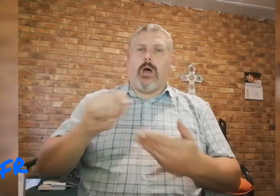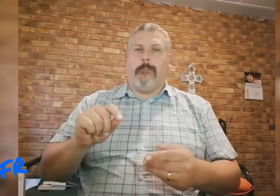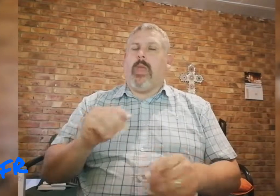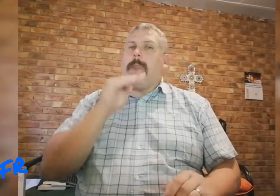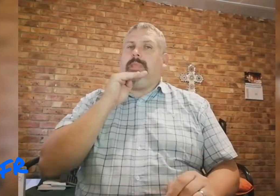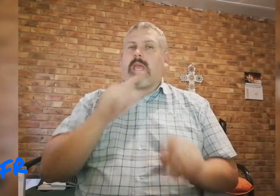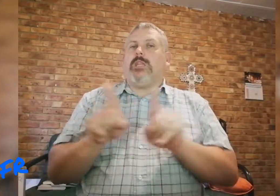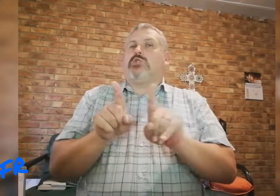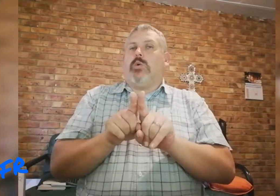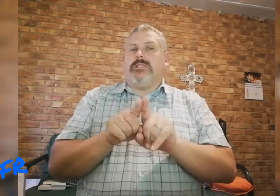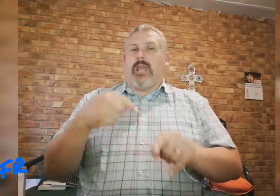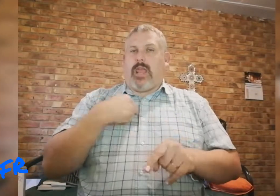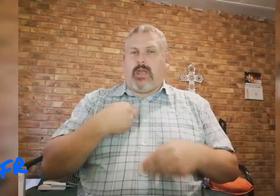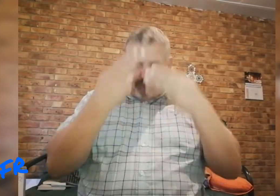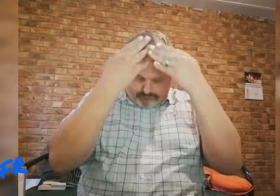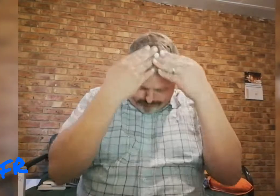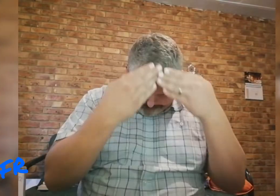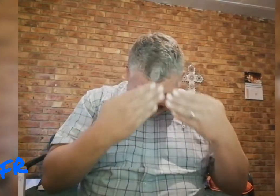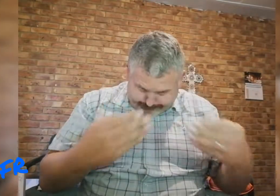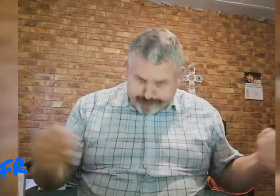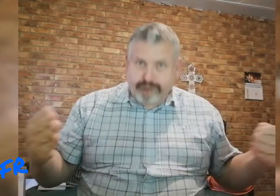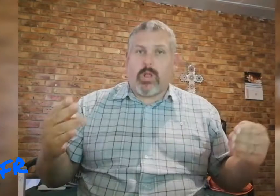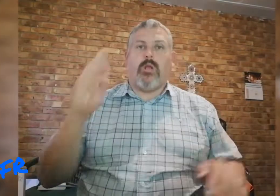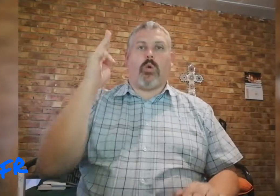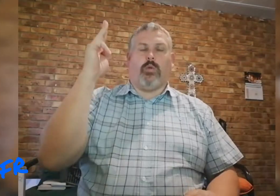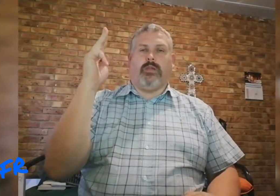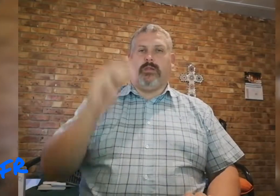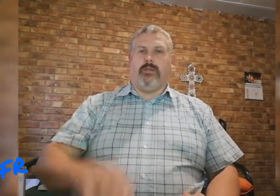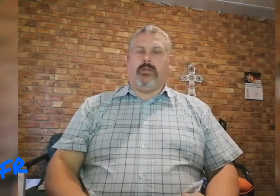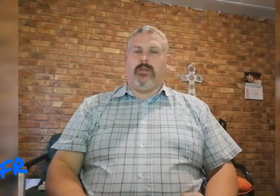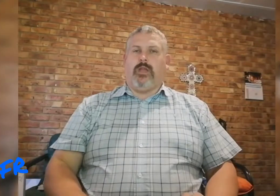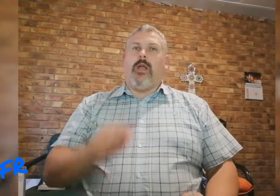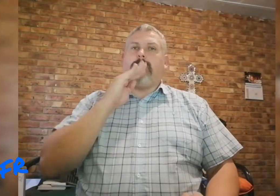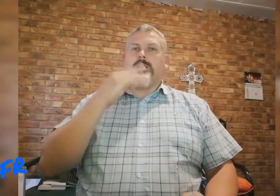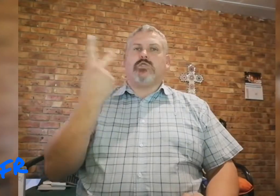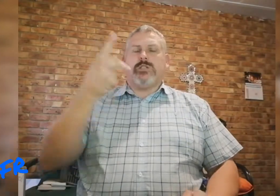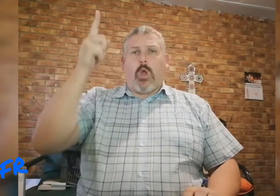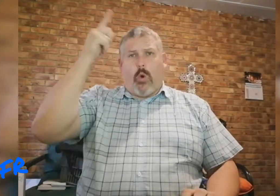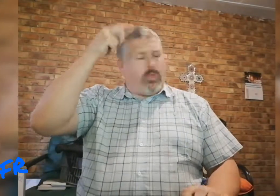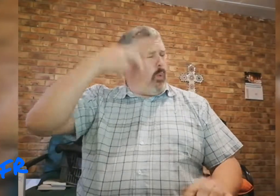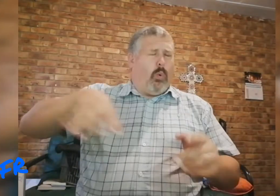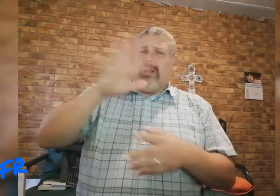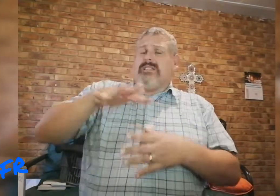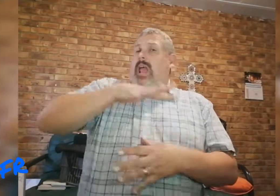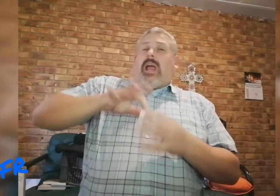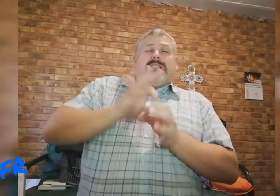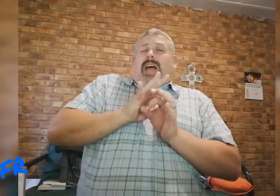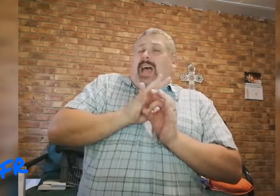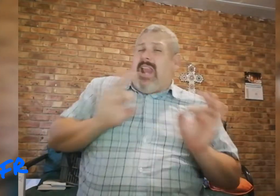naam, beteken soos, ek, God. Beteken soos, God is